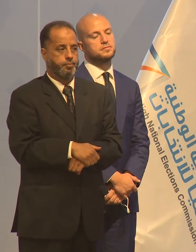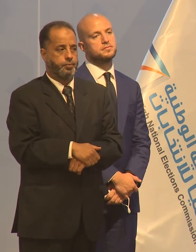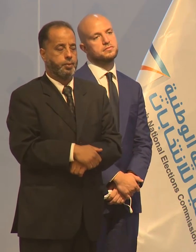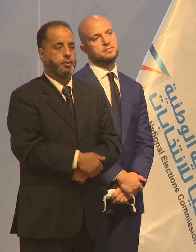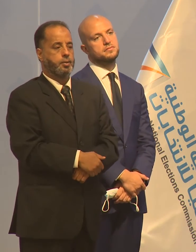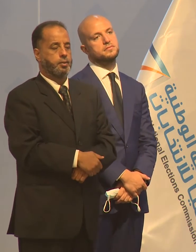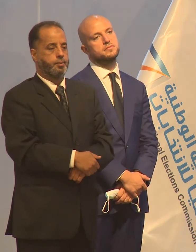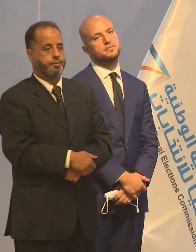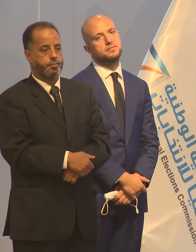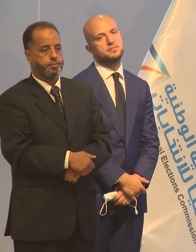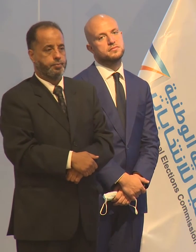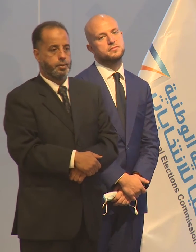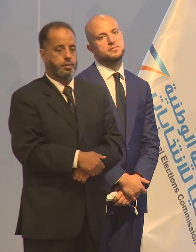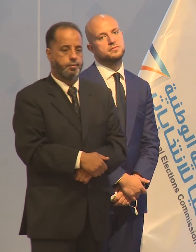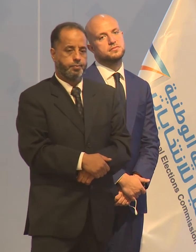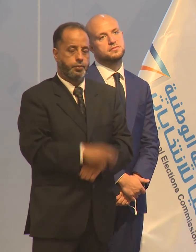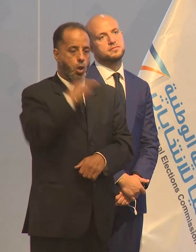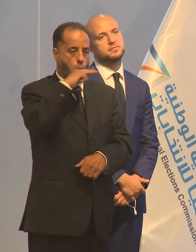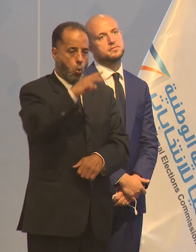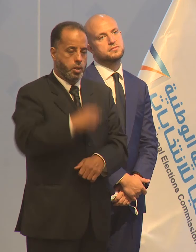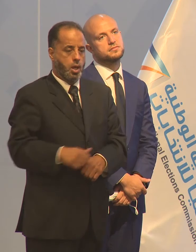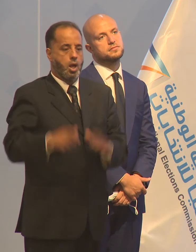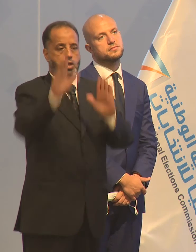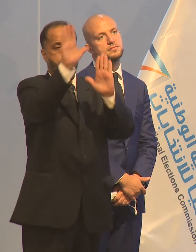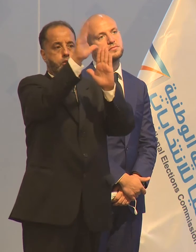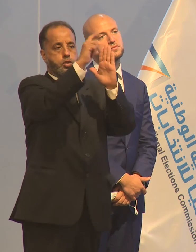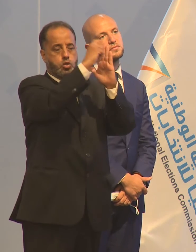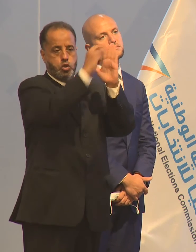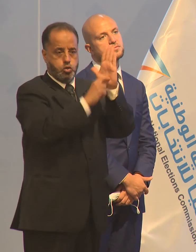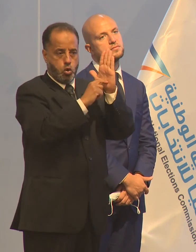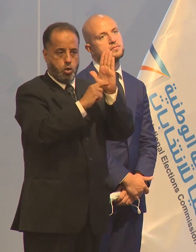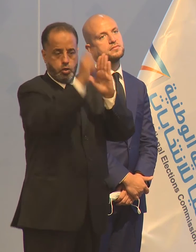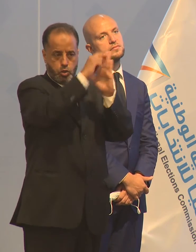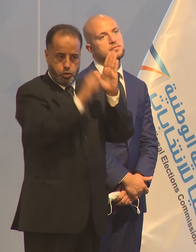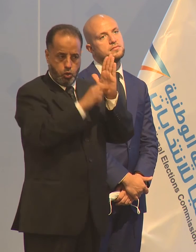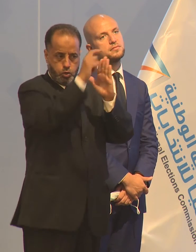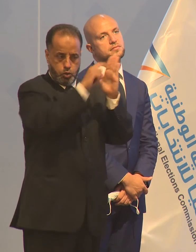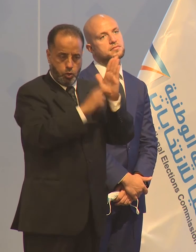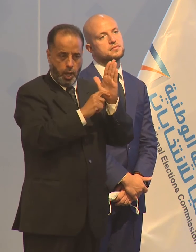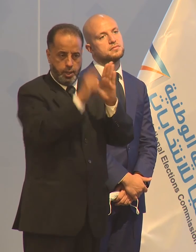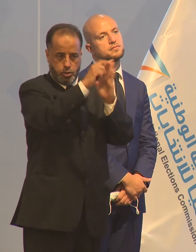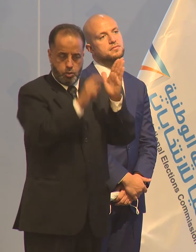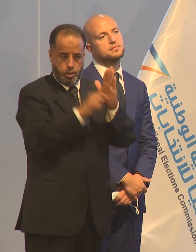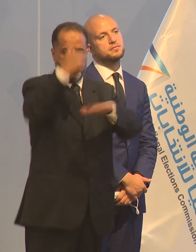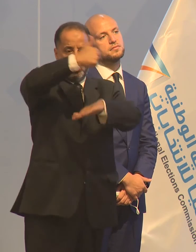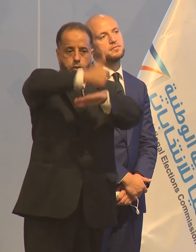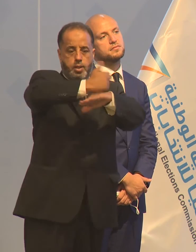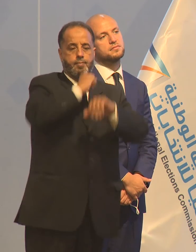فيما يتعلق طبعا صدور القاعدة الدستورية، القاعدة الدستورية ليس لها علاقة بما